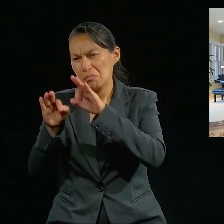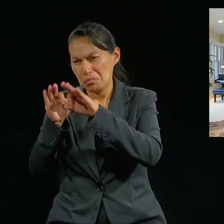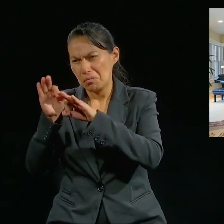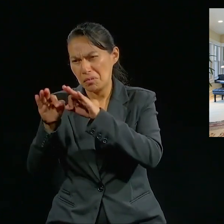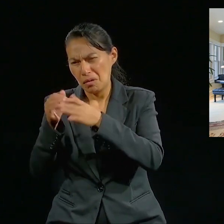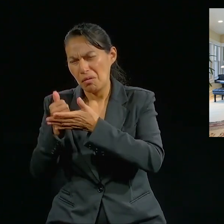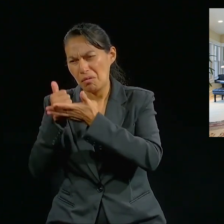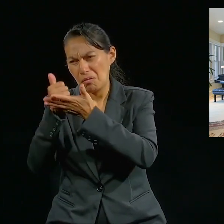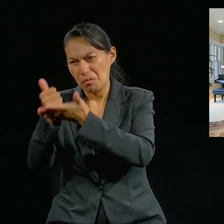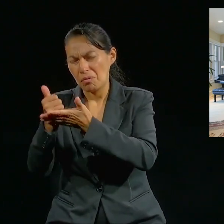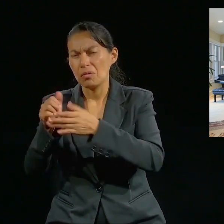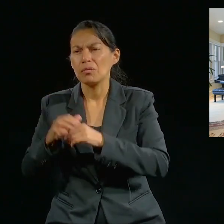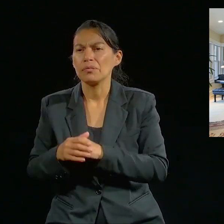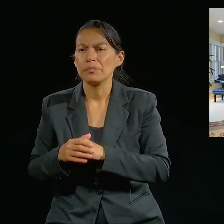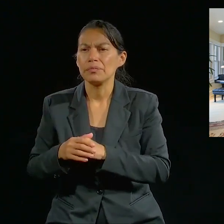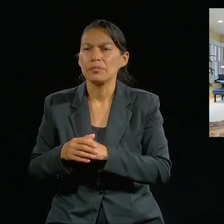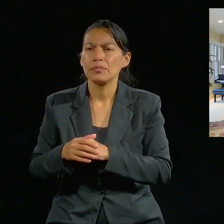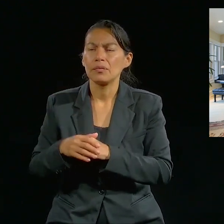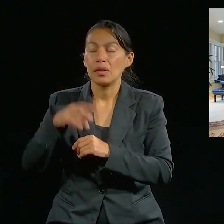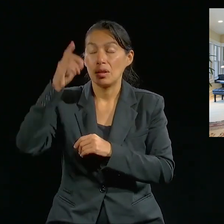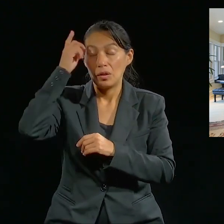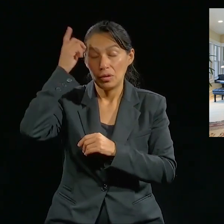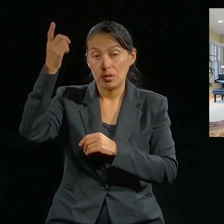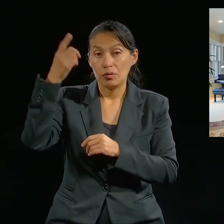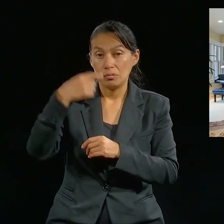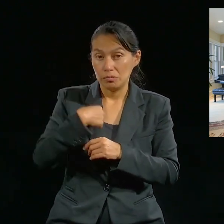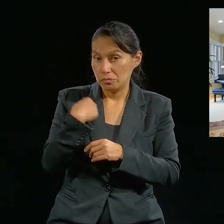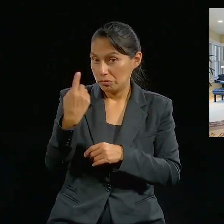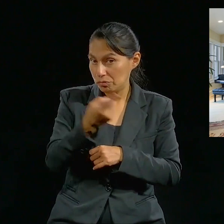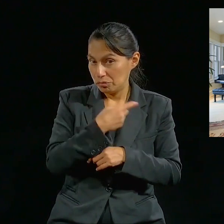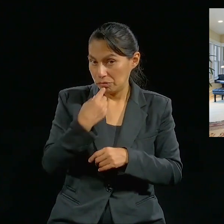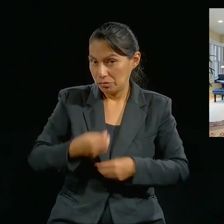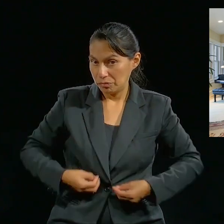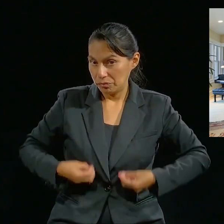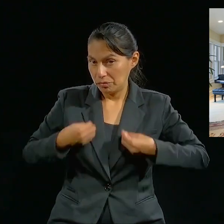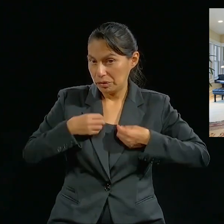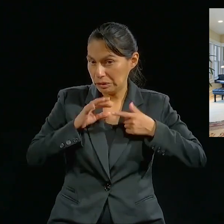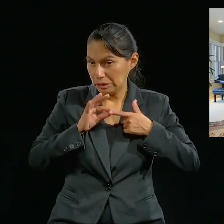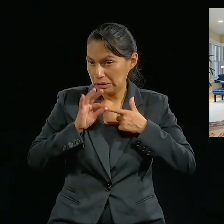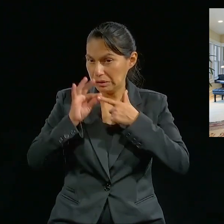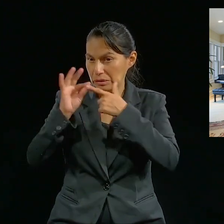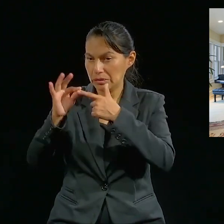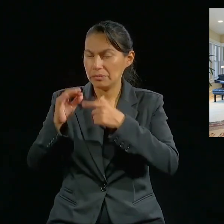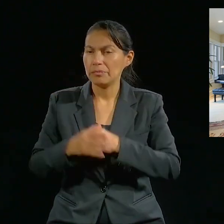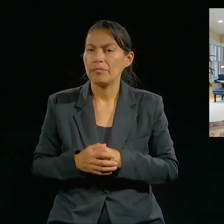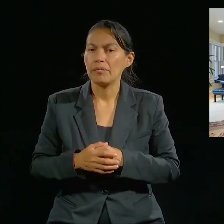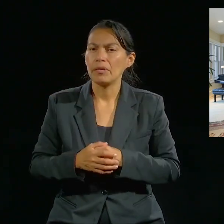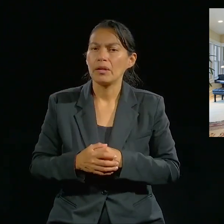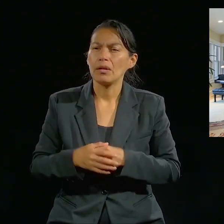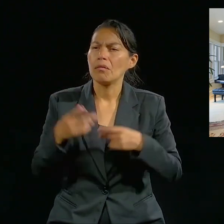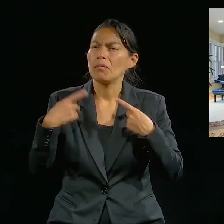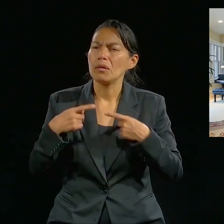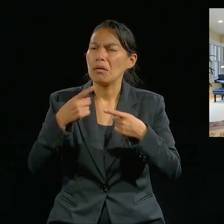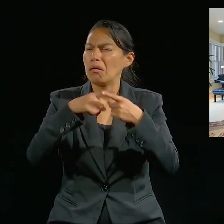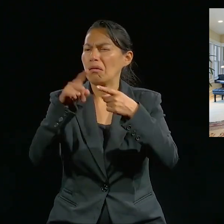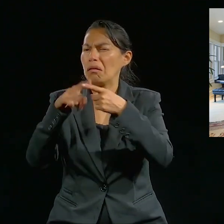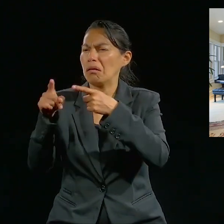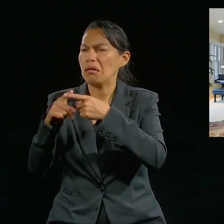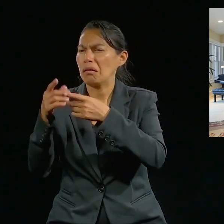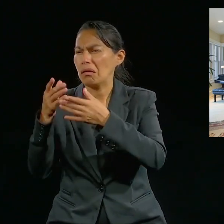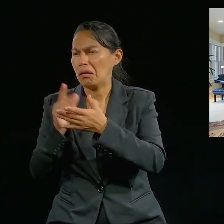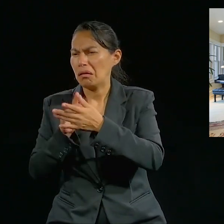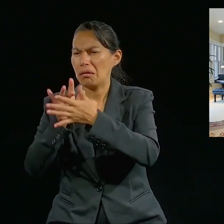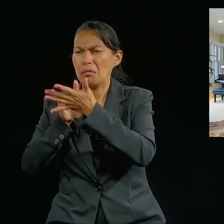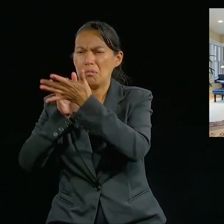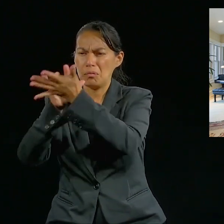se dio la oportunidad y creo que Dios dirige nuestras vidas de que pudiera colaborar con la compañía como